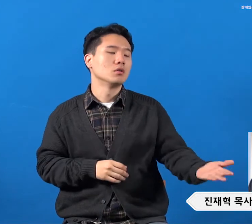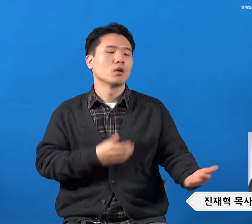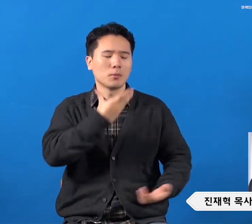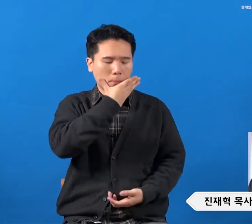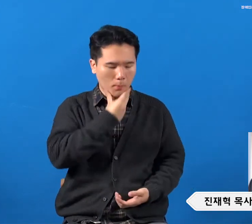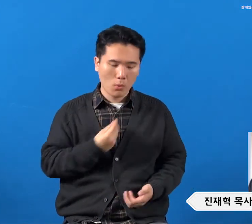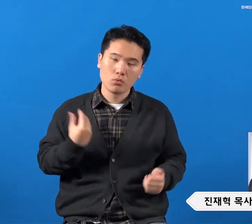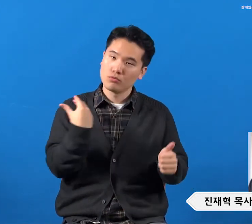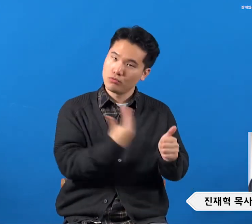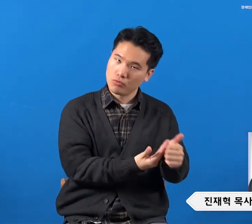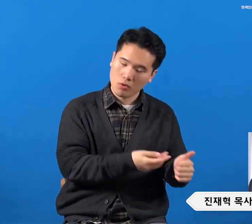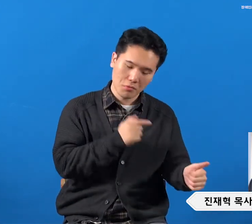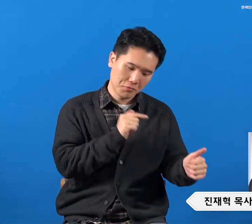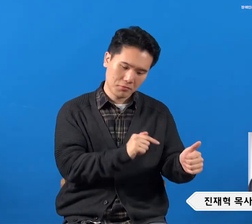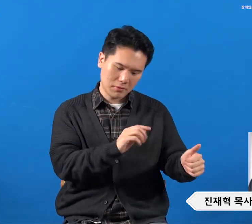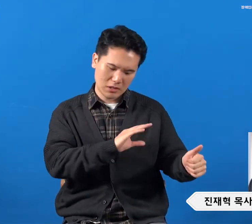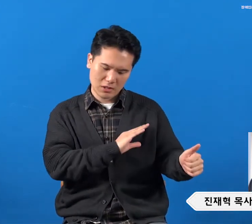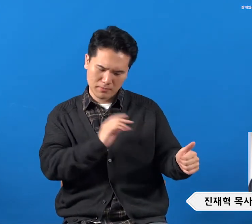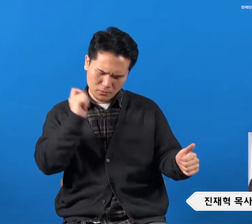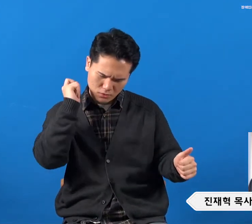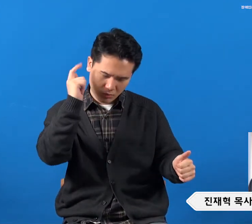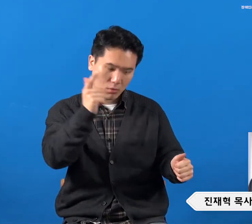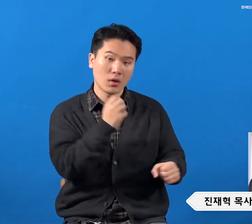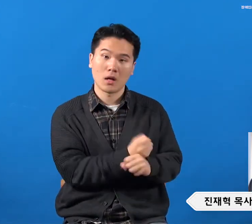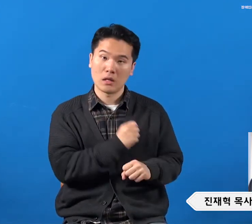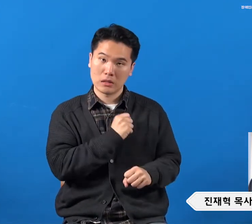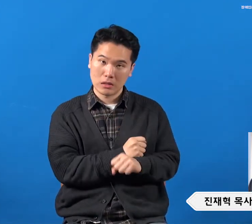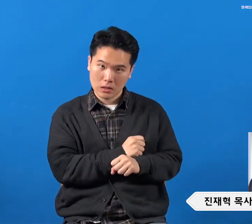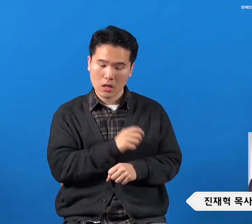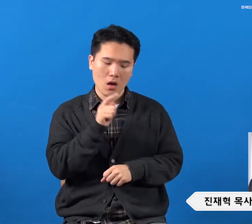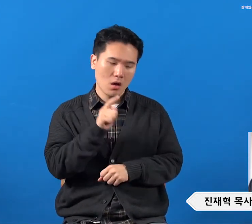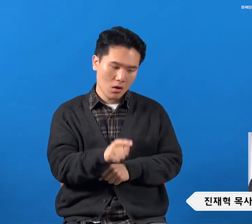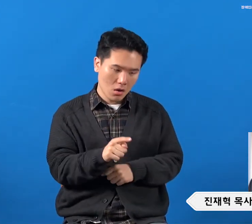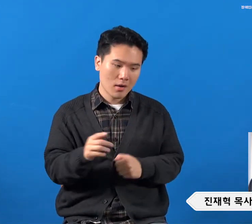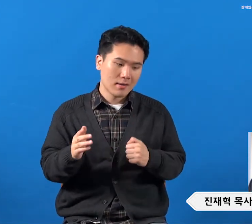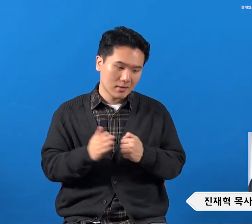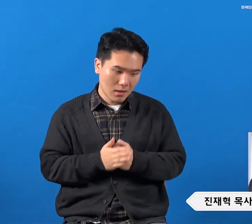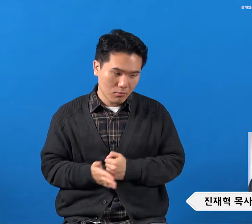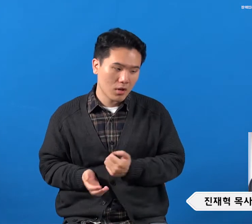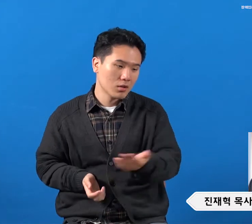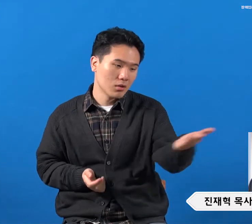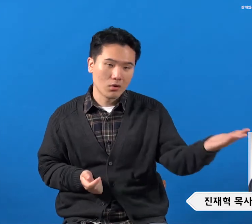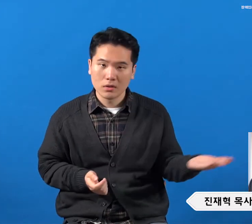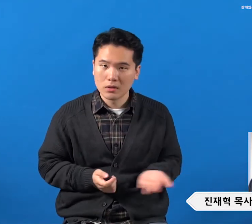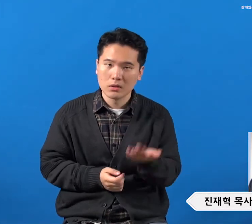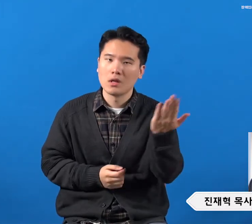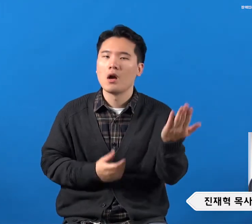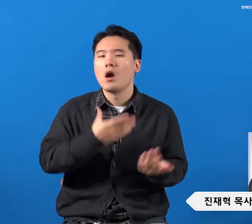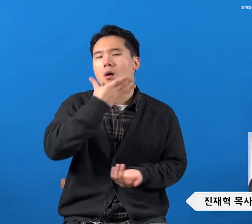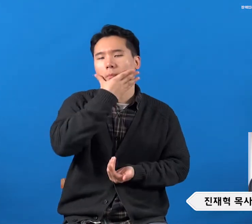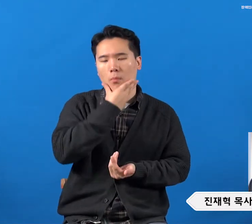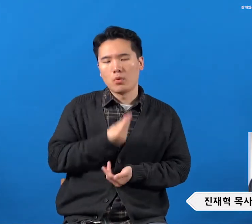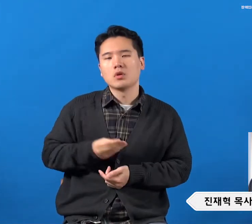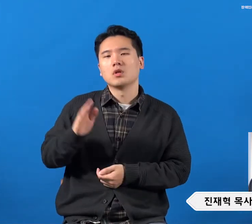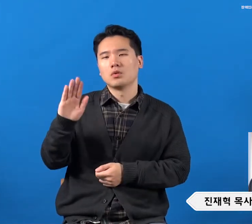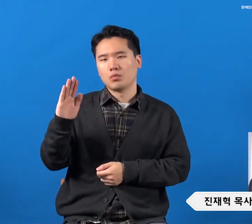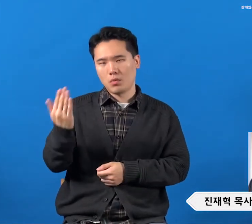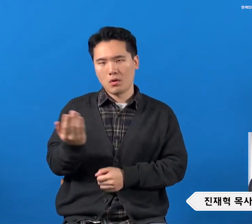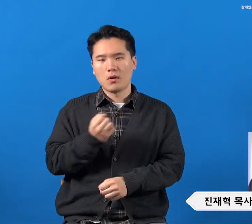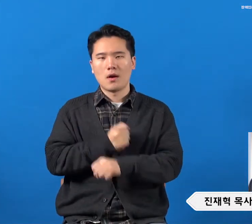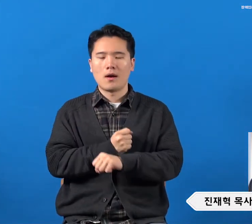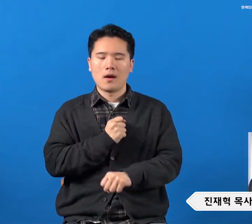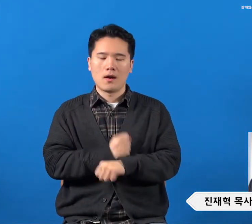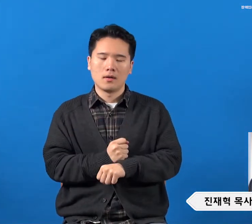내게 복을 주어 내 이름을 창대케 하리니 그러므로 너희는 복이